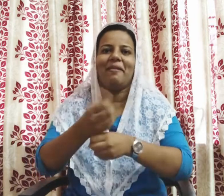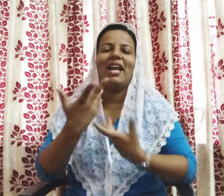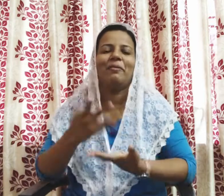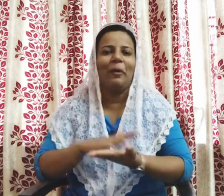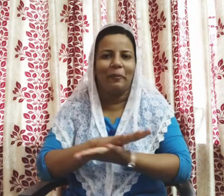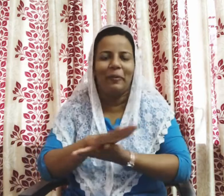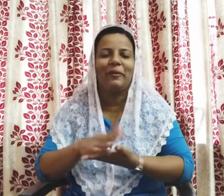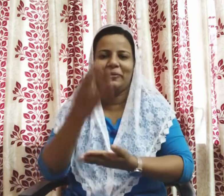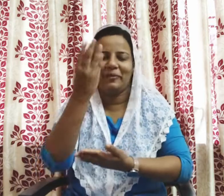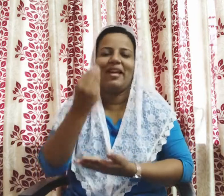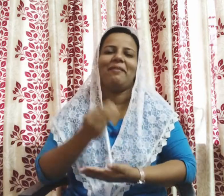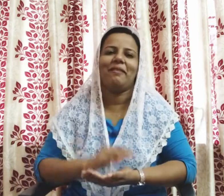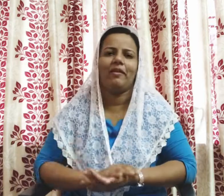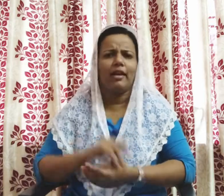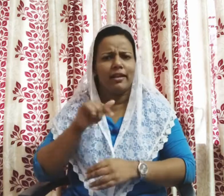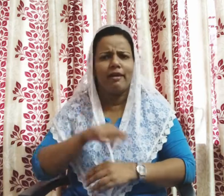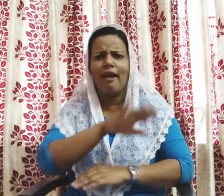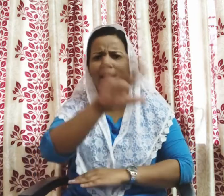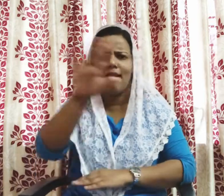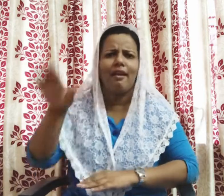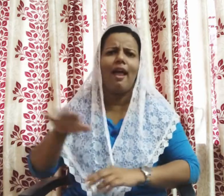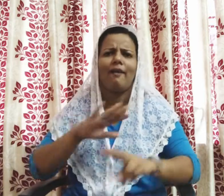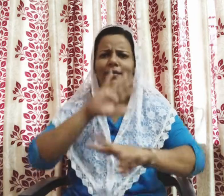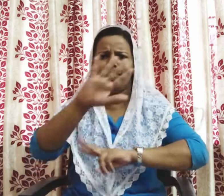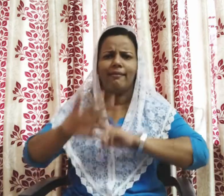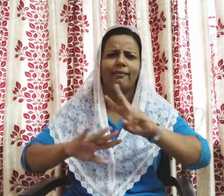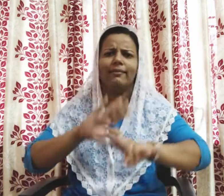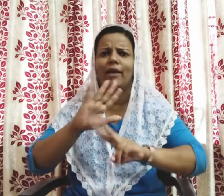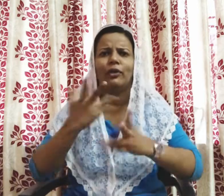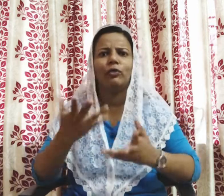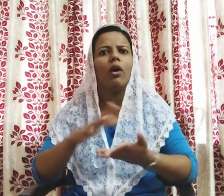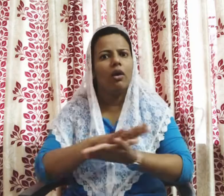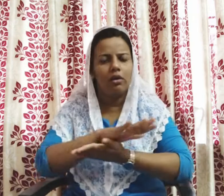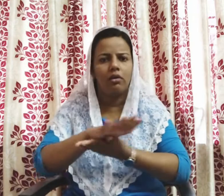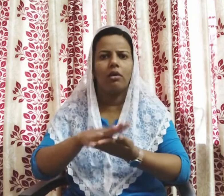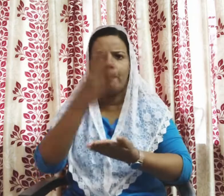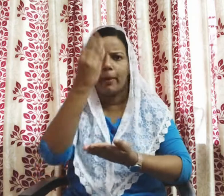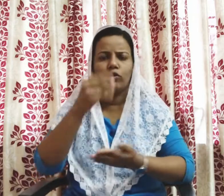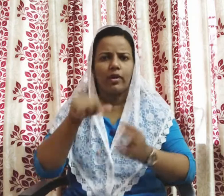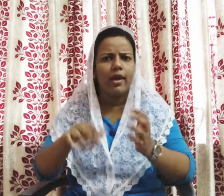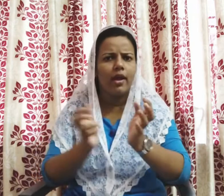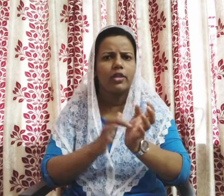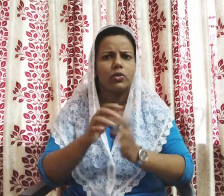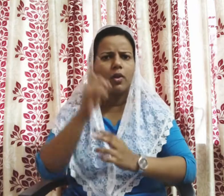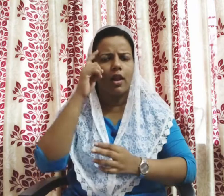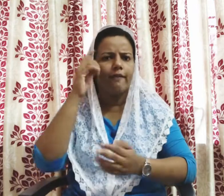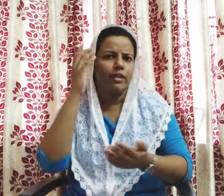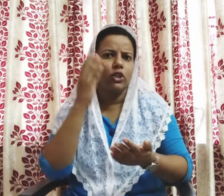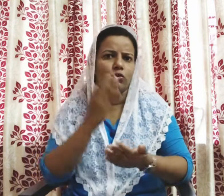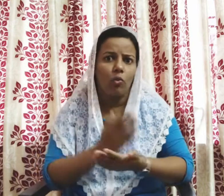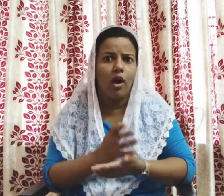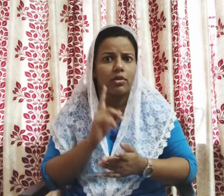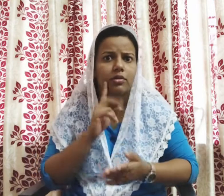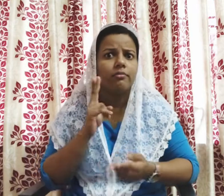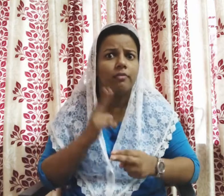വിശ്വസിക്കുന്ന എല്ലാവർക്കുമുള്ള വാഗ്ദത്തമാണ് പരിശുദ്ധാത്മാവ്. ഇന്ന് യേശു ക്രിസ്തുവിൽ വിശ്വസിക്കുന്ന എല്ലാവർക്കുമുള്ള